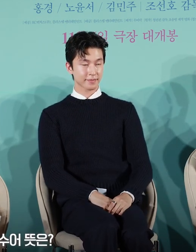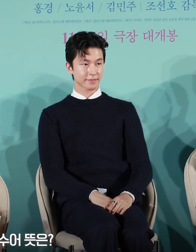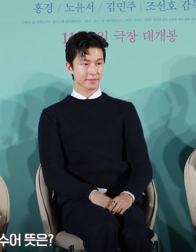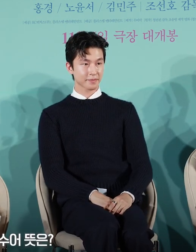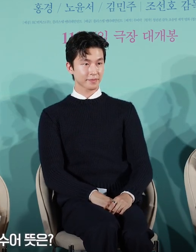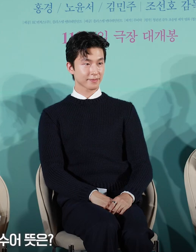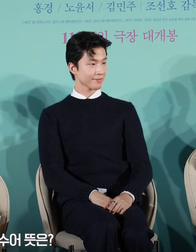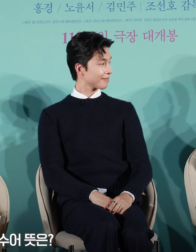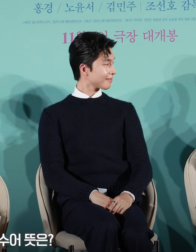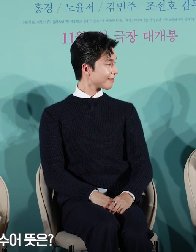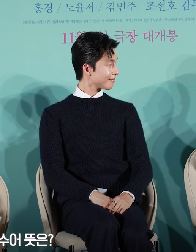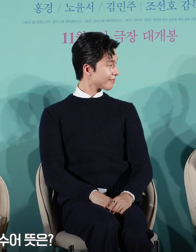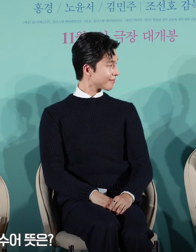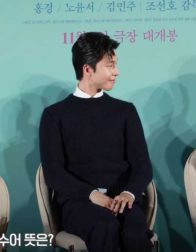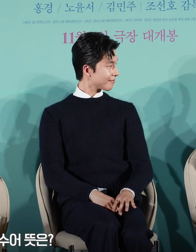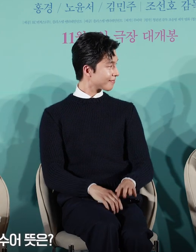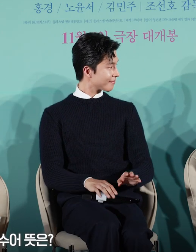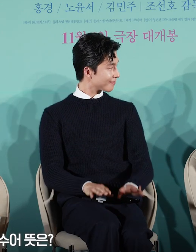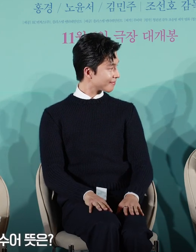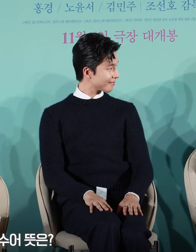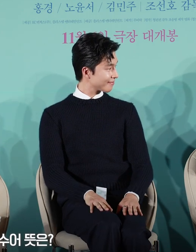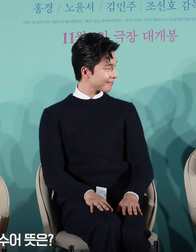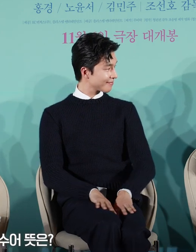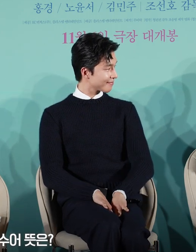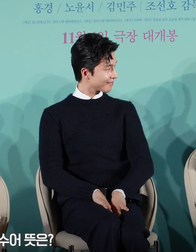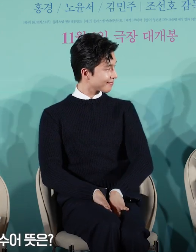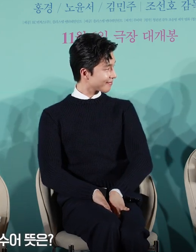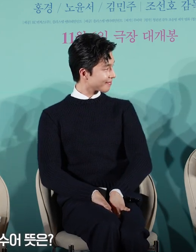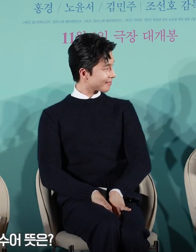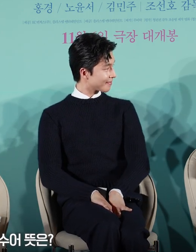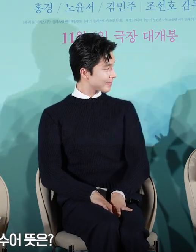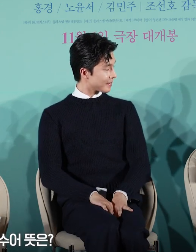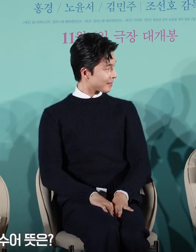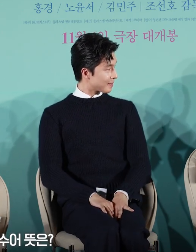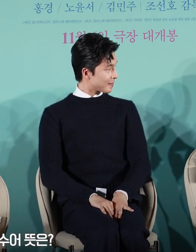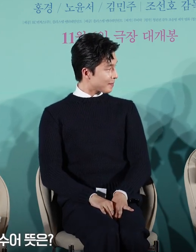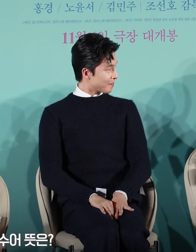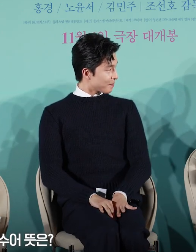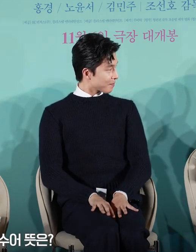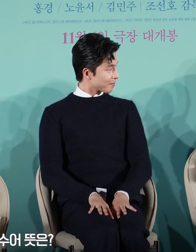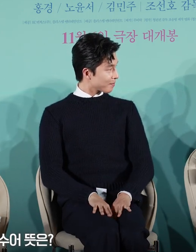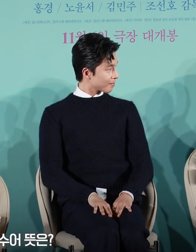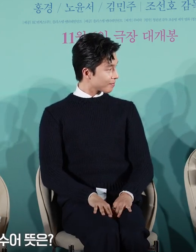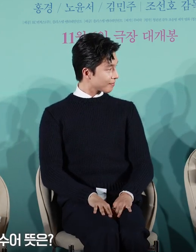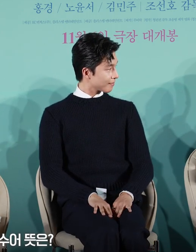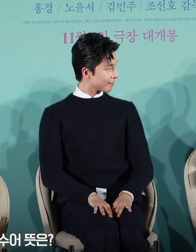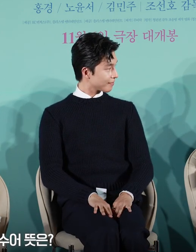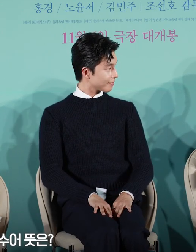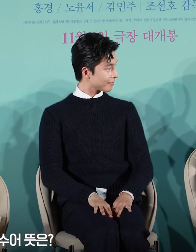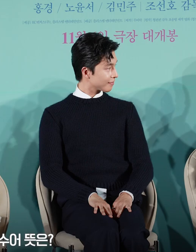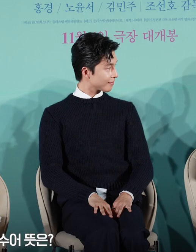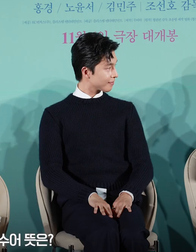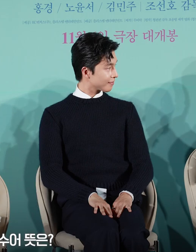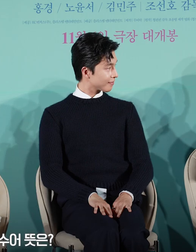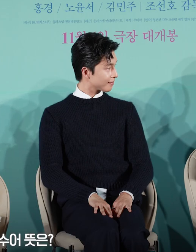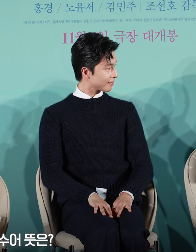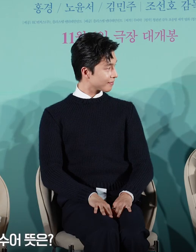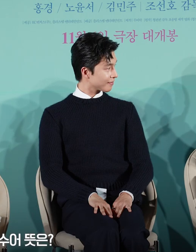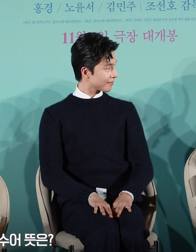제 소이름은 예쁘다인데요. 아니요. 이게 오해하시면 안 되는 게 이게 보통 어릴 때 주변에서 정해지는